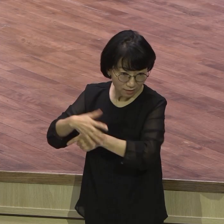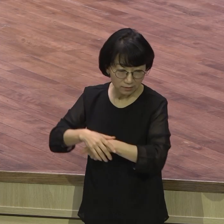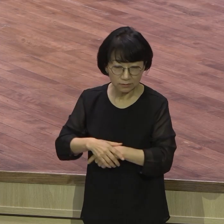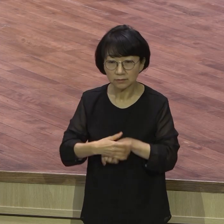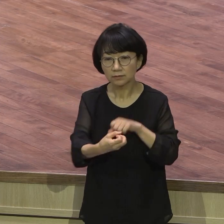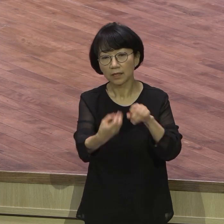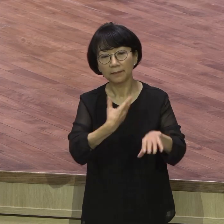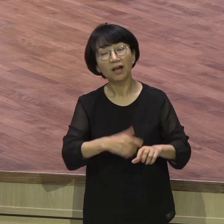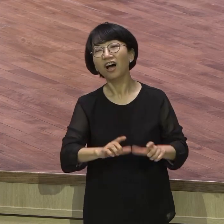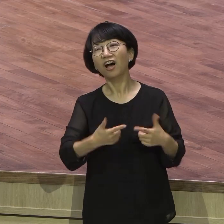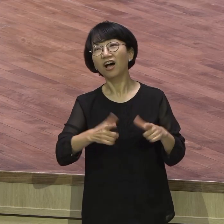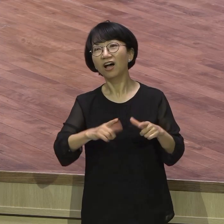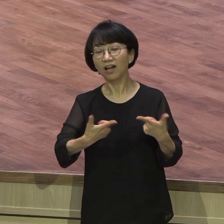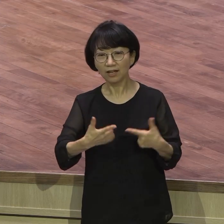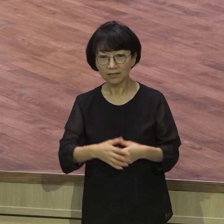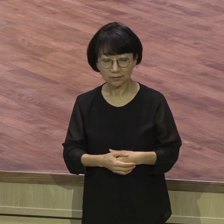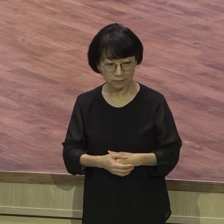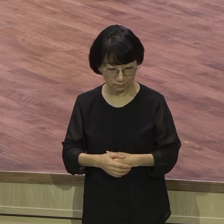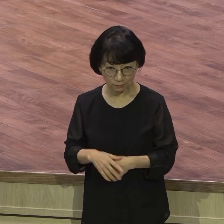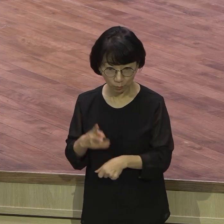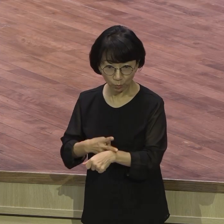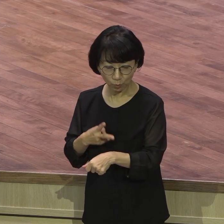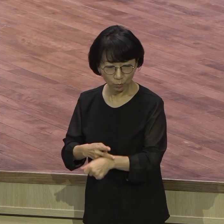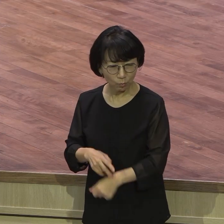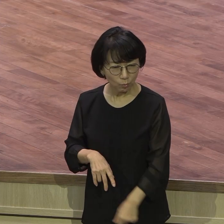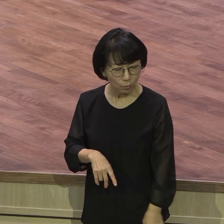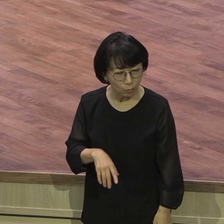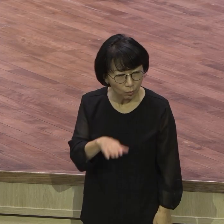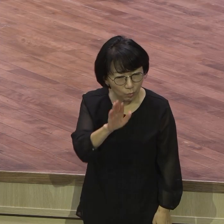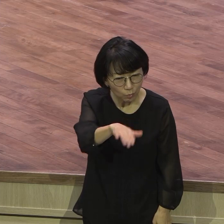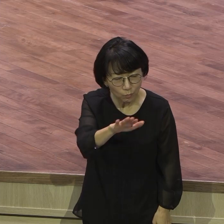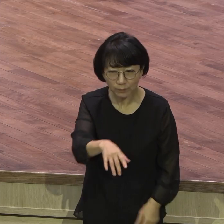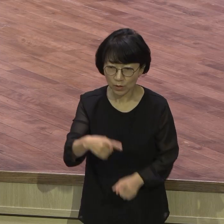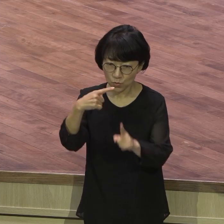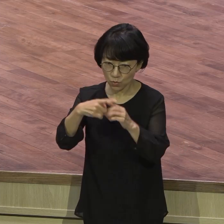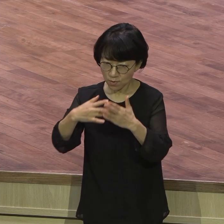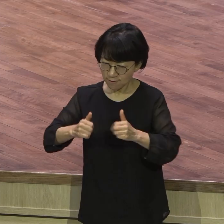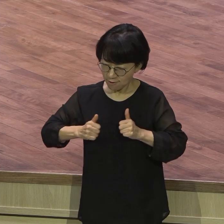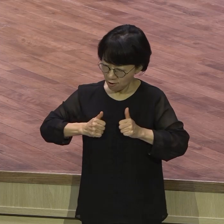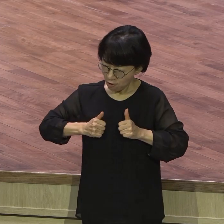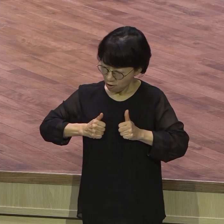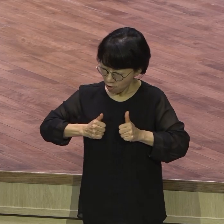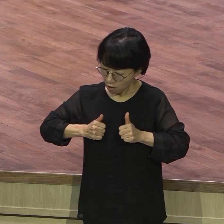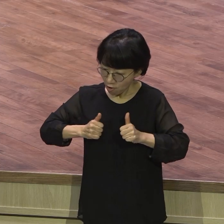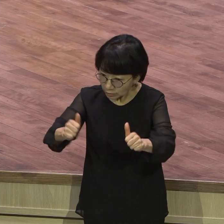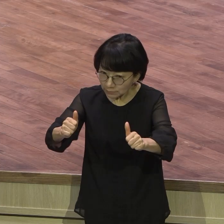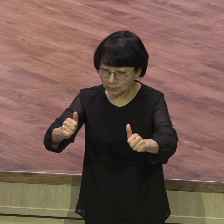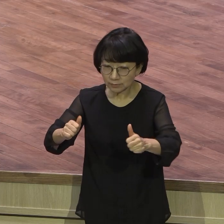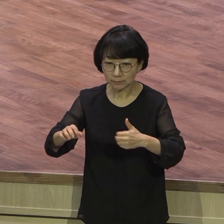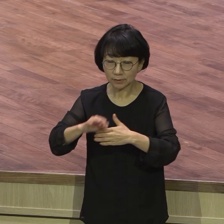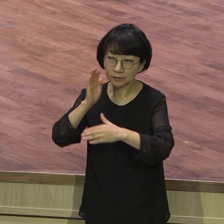그랬어요 그래서 선생님이 재차 교회 열심히 다니면 천국 가나요